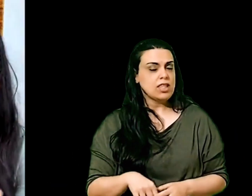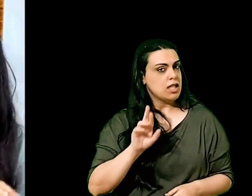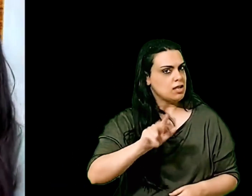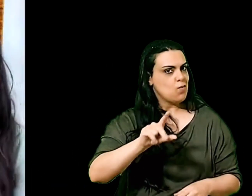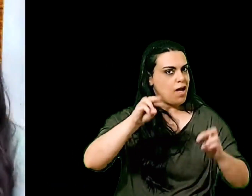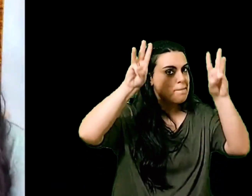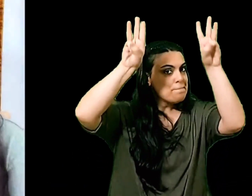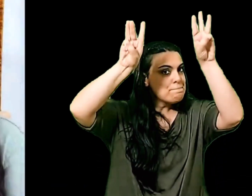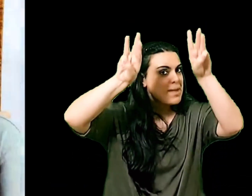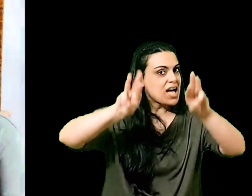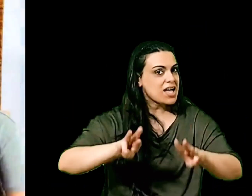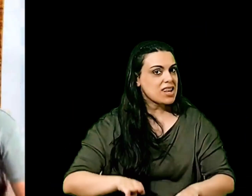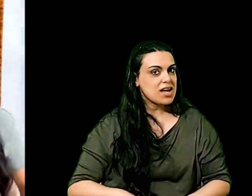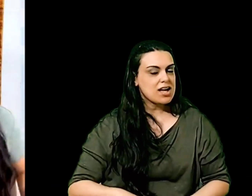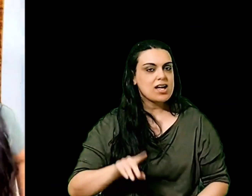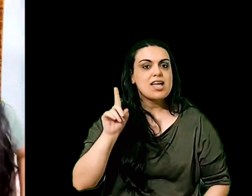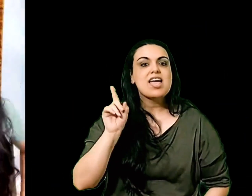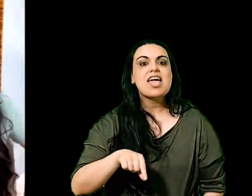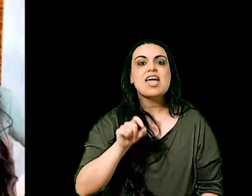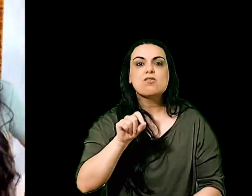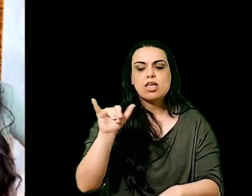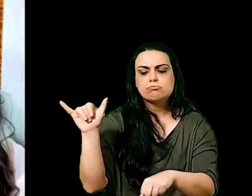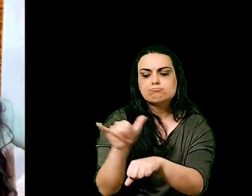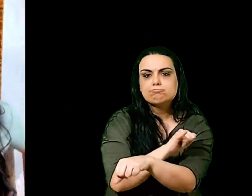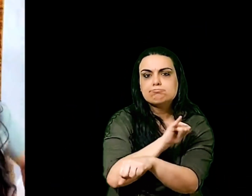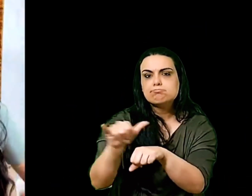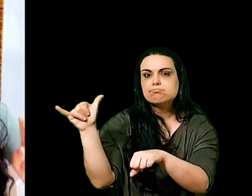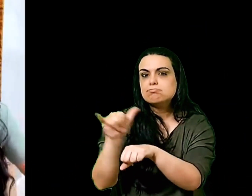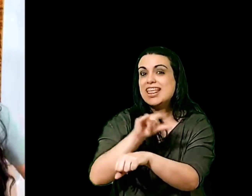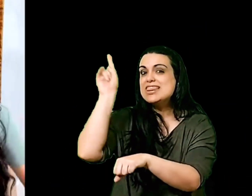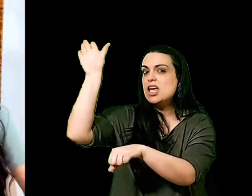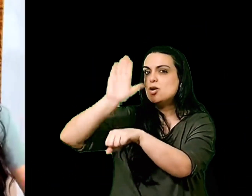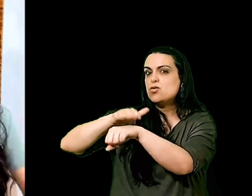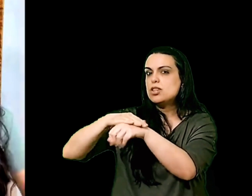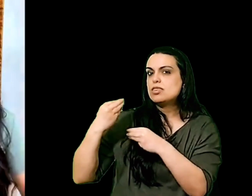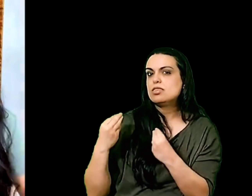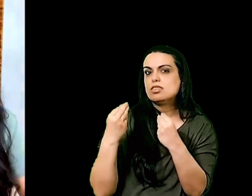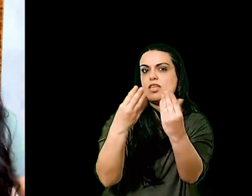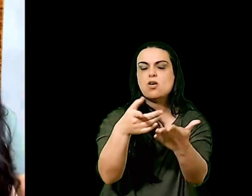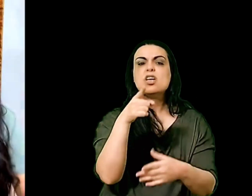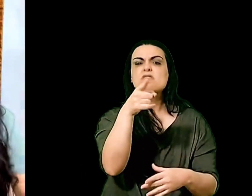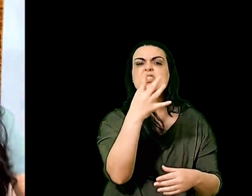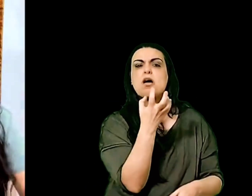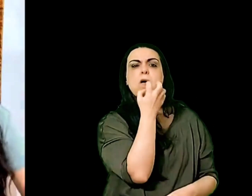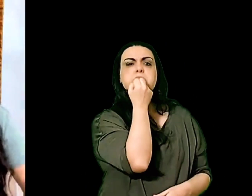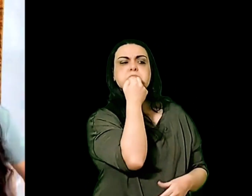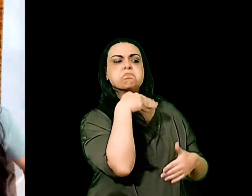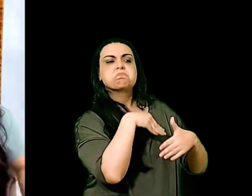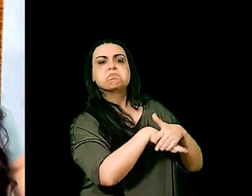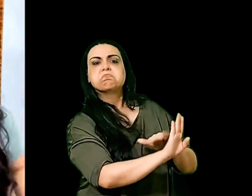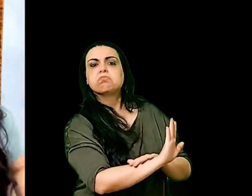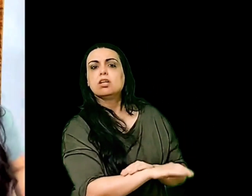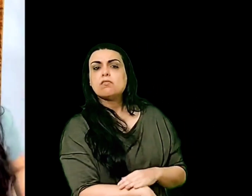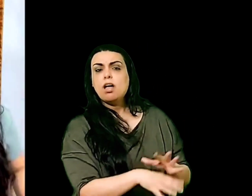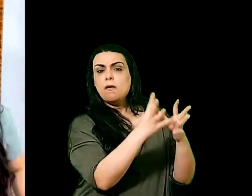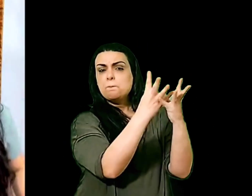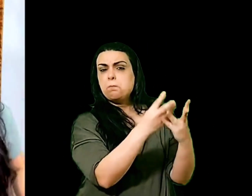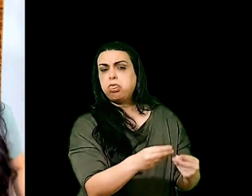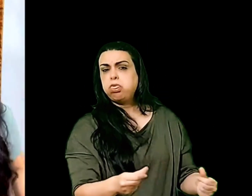falando do maná não, gente. Eu estou falando sobre pegar as ferramentas que Deus nos deu e deixarem elas